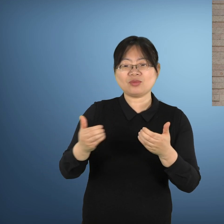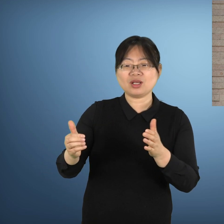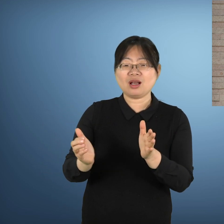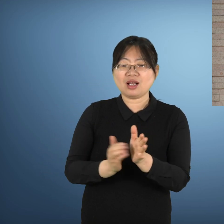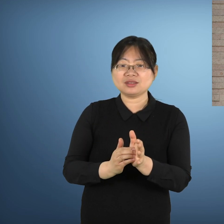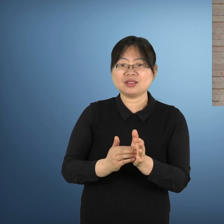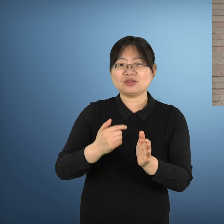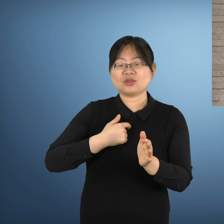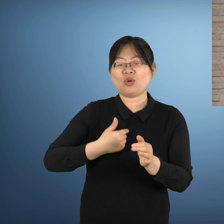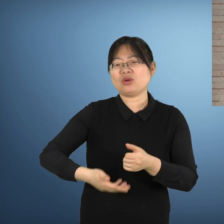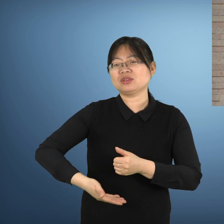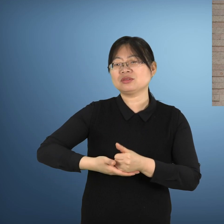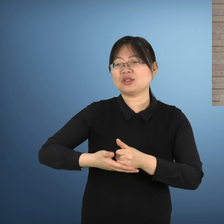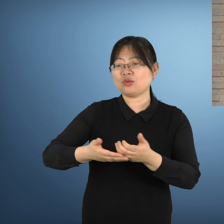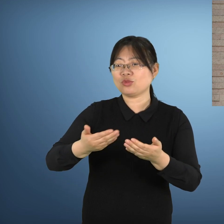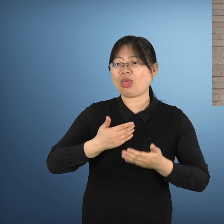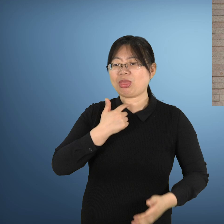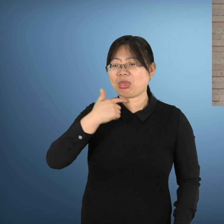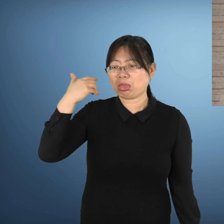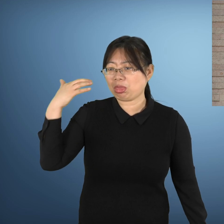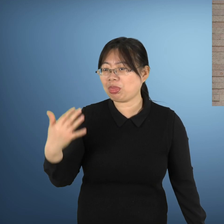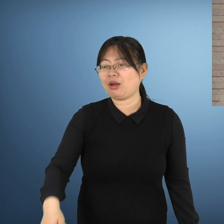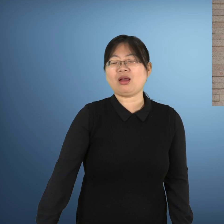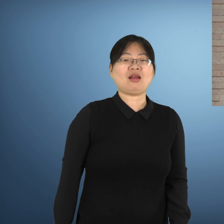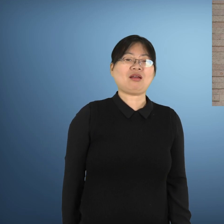칭찬을 한 번도 안 하셨어요, 저한테.